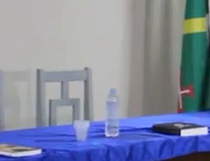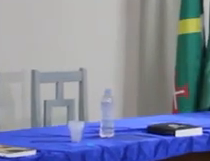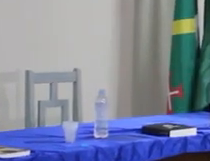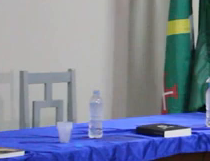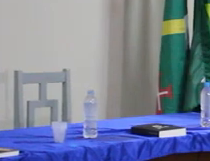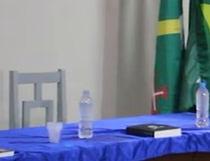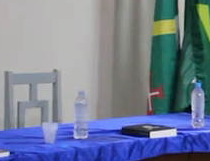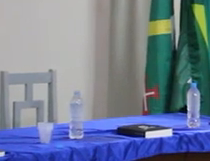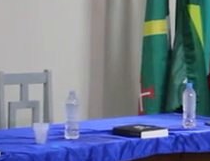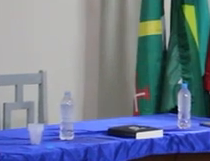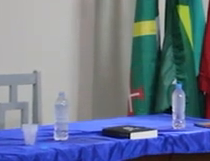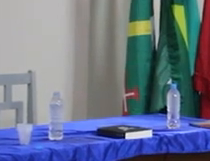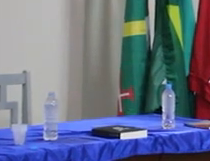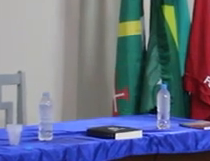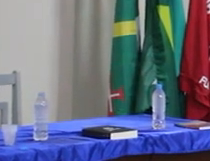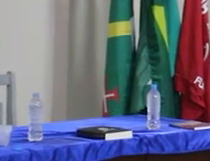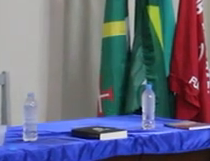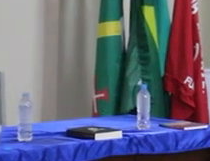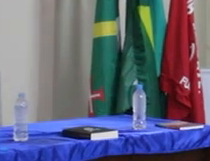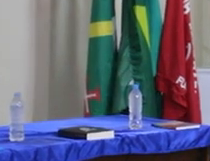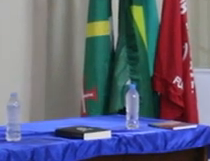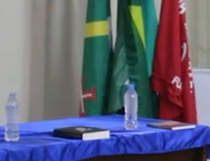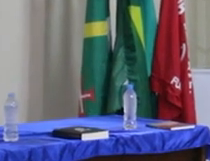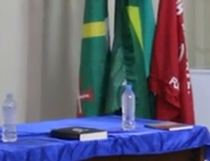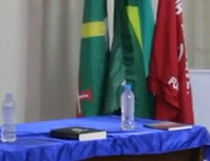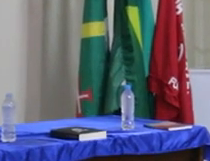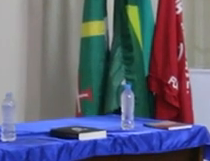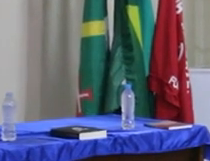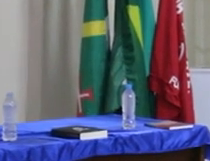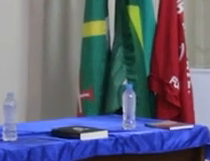não queria, Rosemary, não queria.